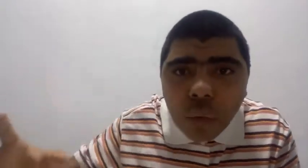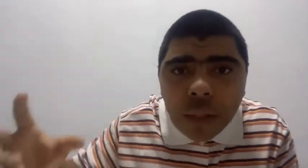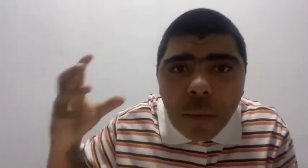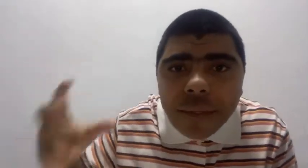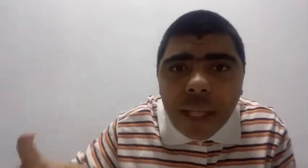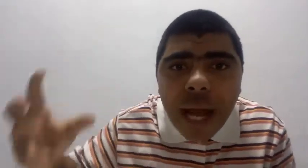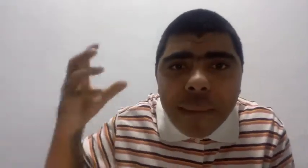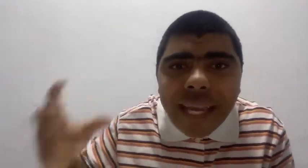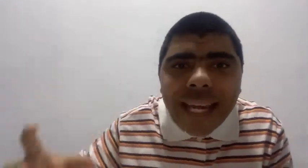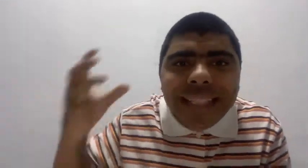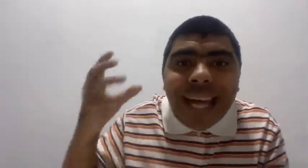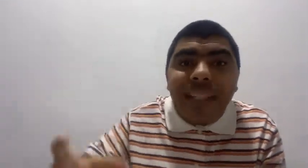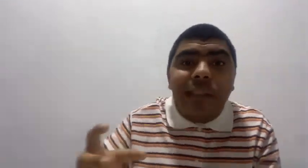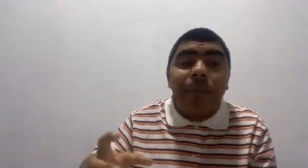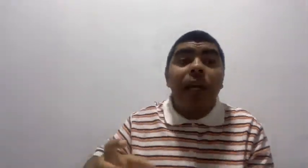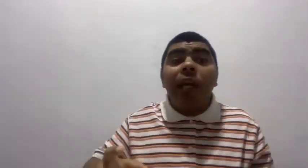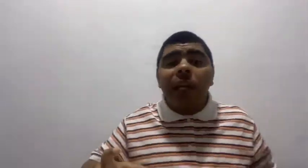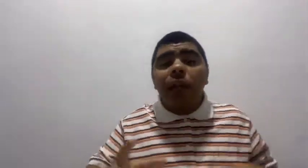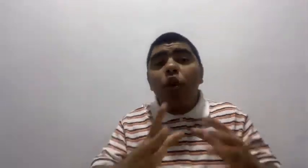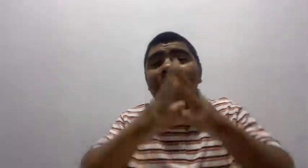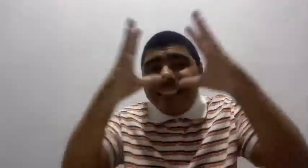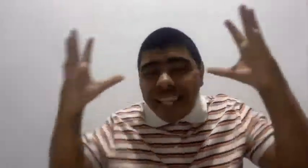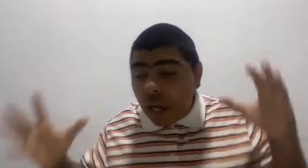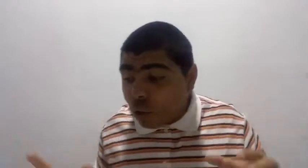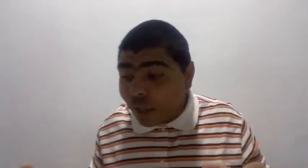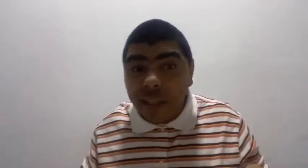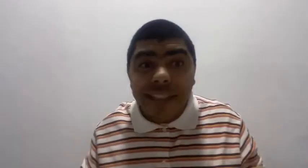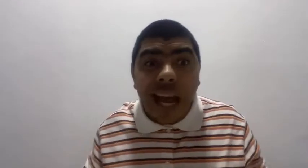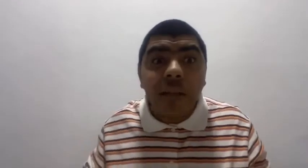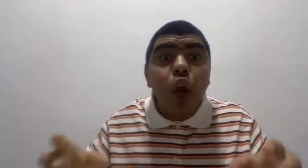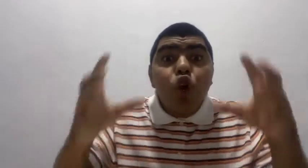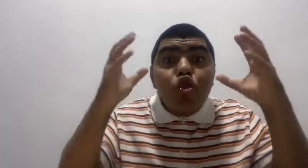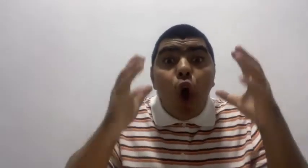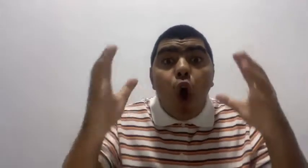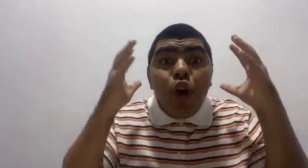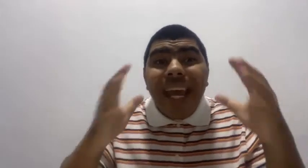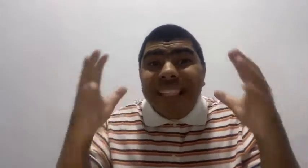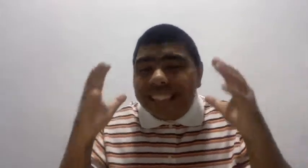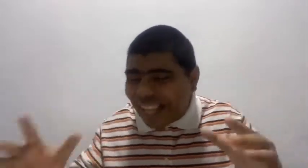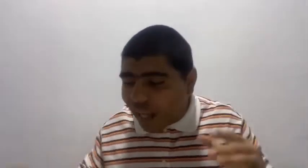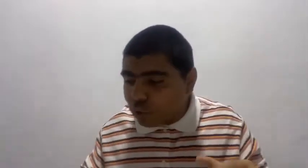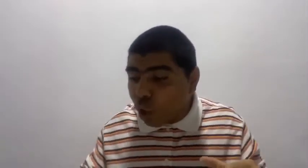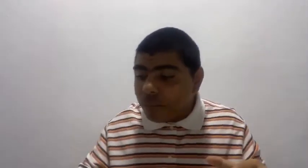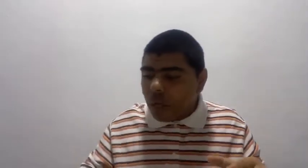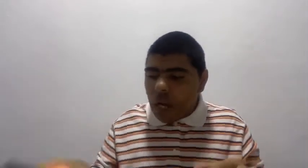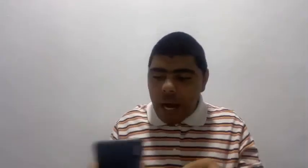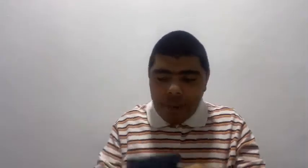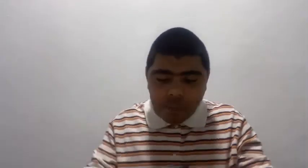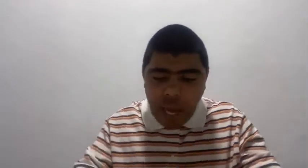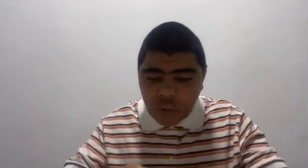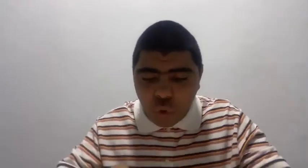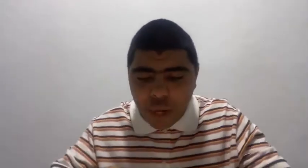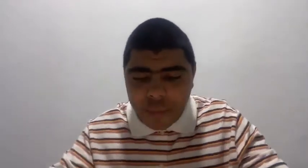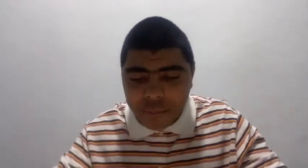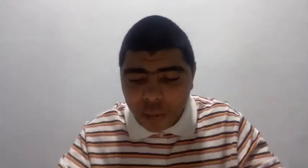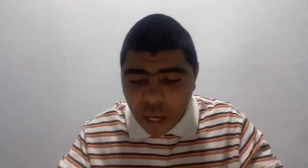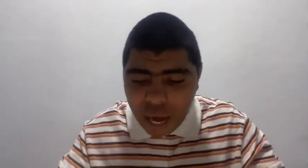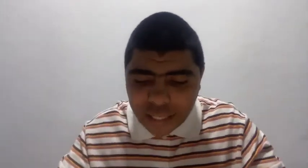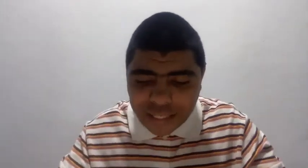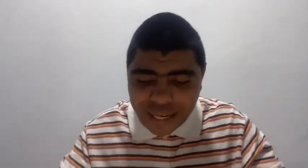Dios bendiga a Miguel Hernández. Y Dios bendiga a los que se están conectando. Amén. Ayúdeme a